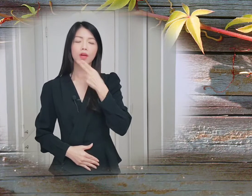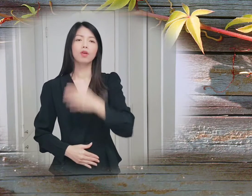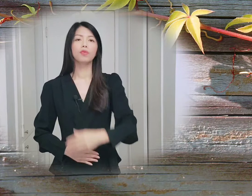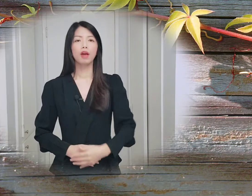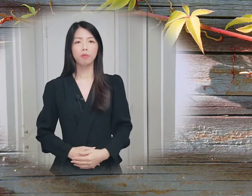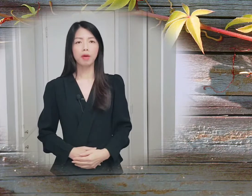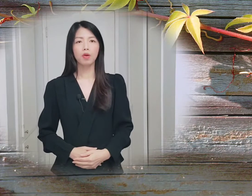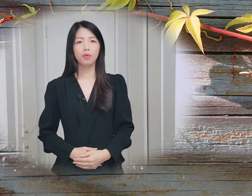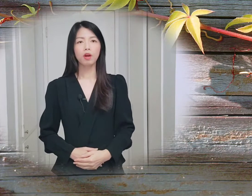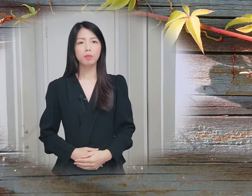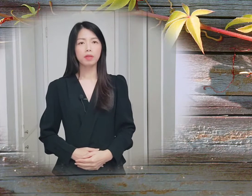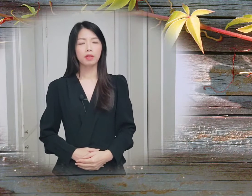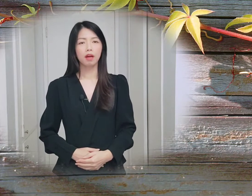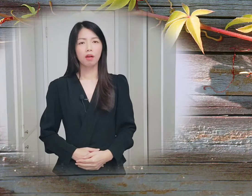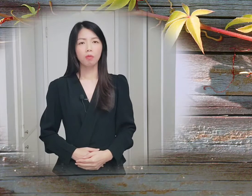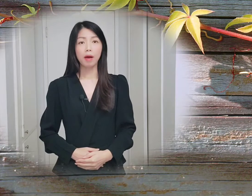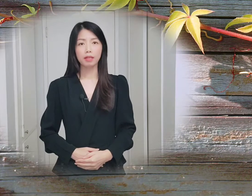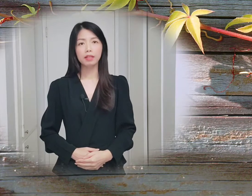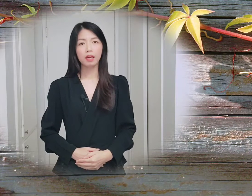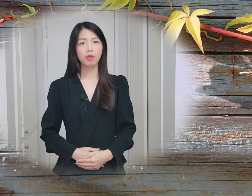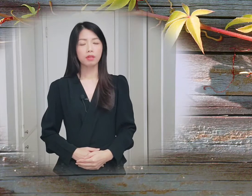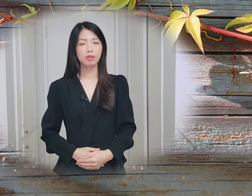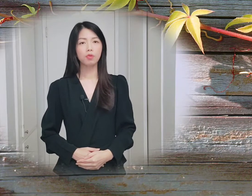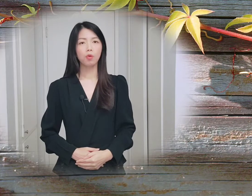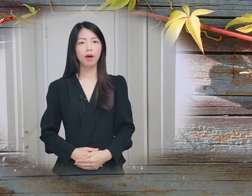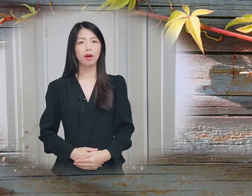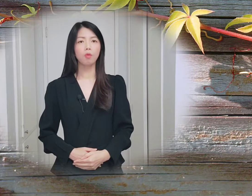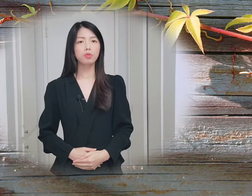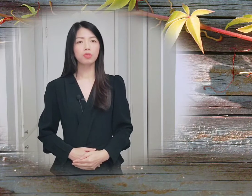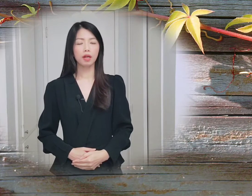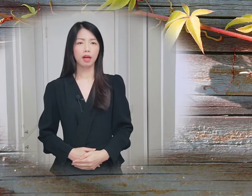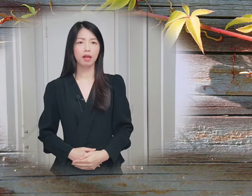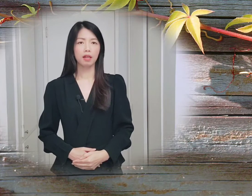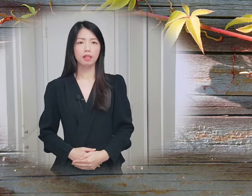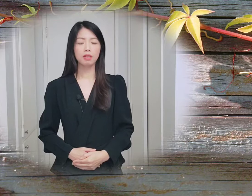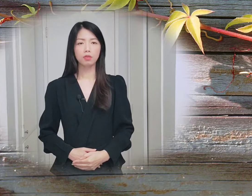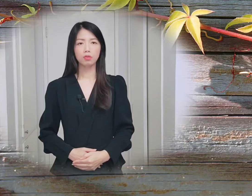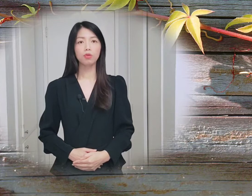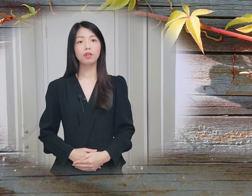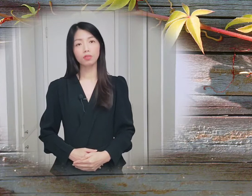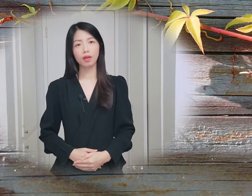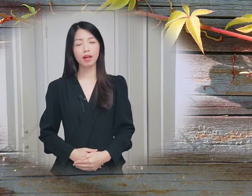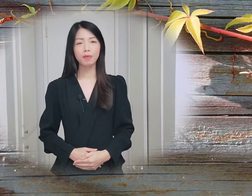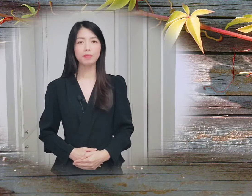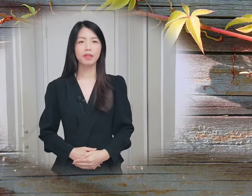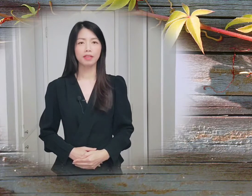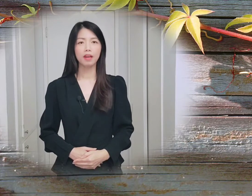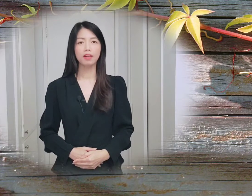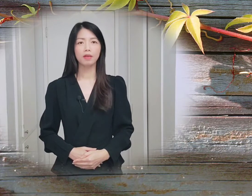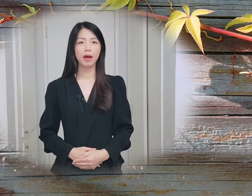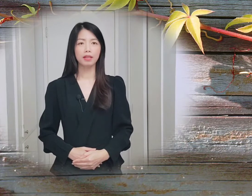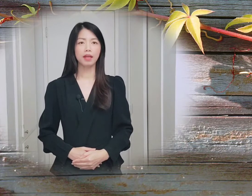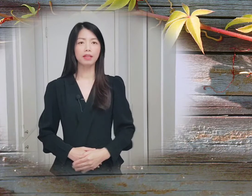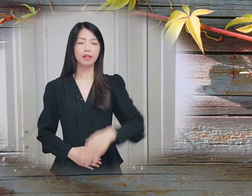했죠. 위험. 위험은 바르다라고 한 뜻의 수어와 엄숙하다 이 뜻의 수어를 두 개를 합하시면